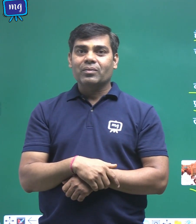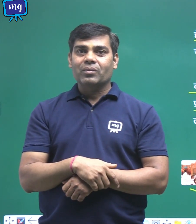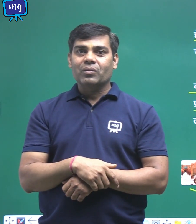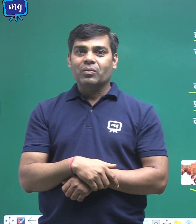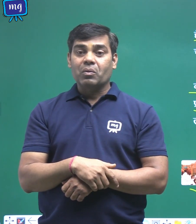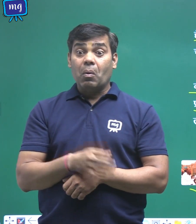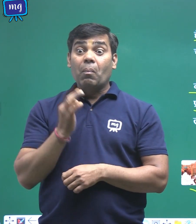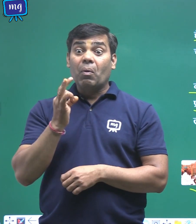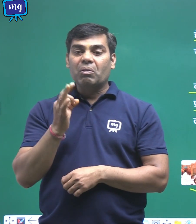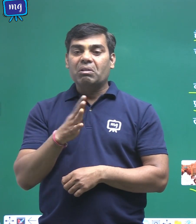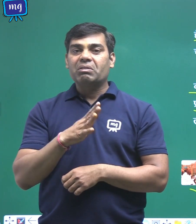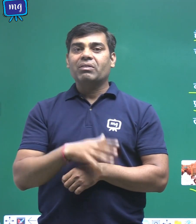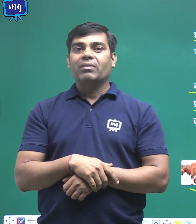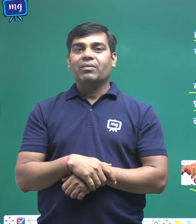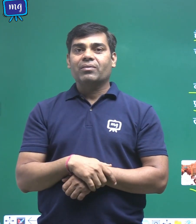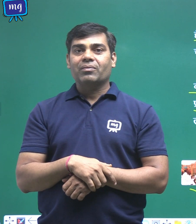बहुत अच्छी